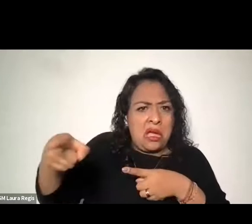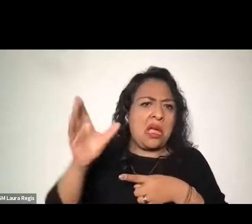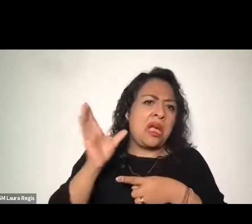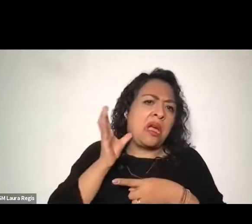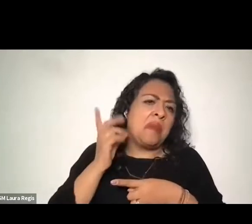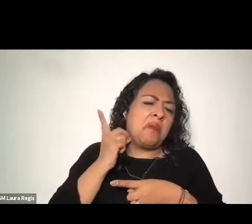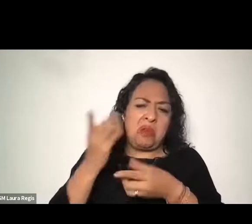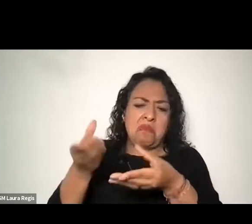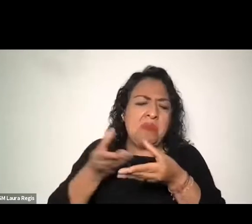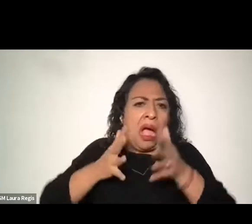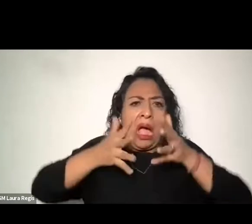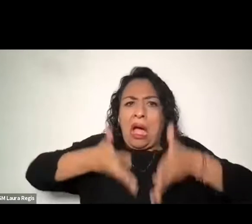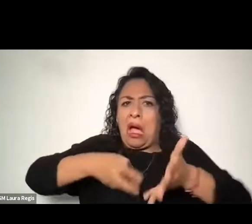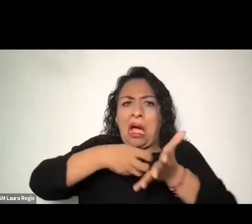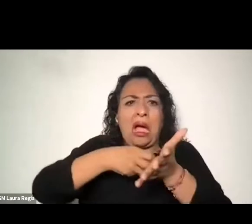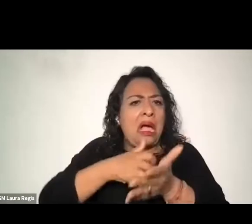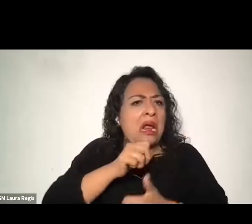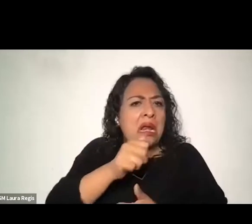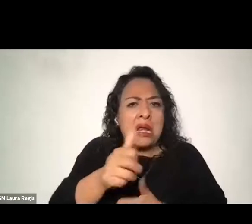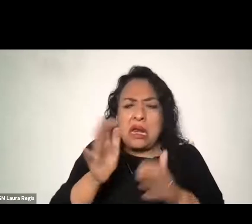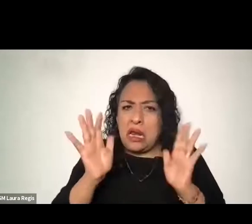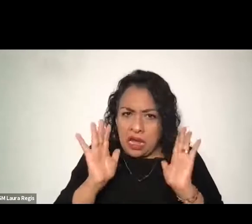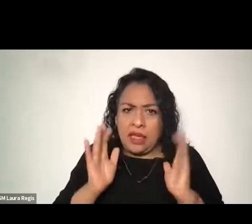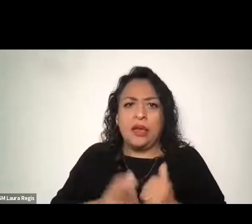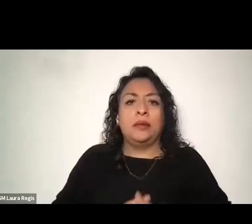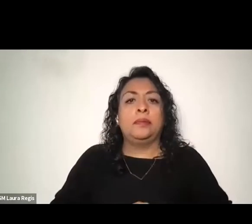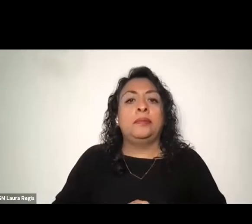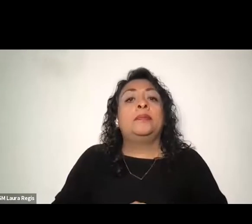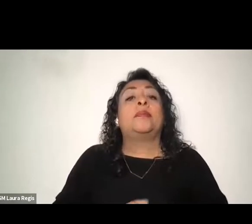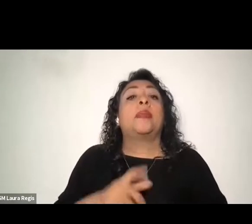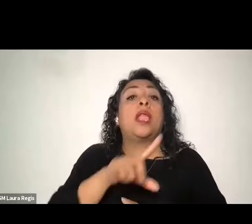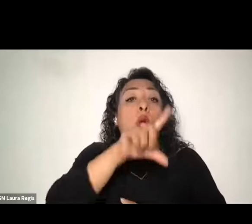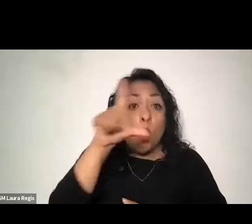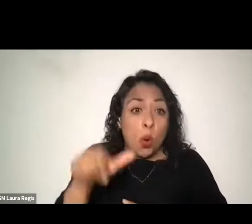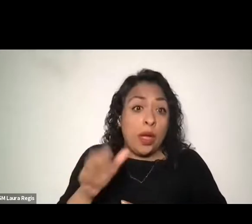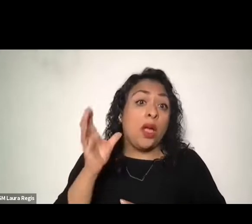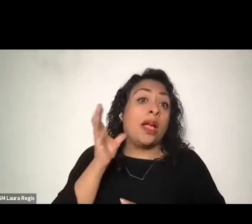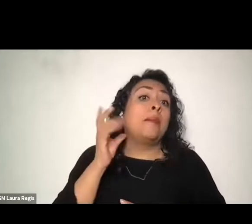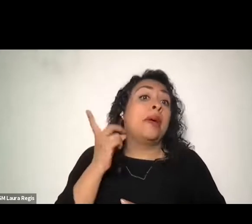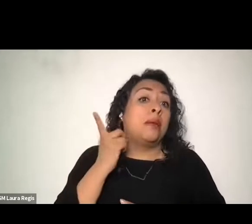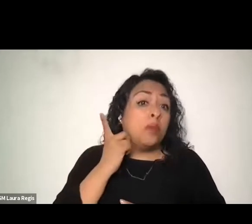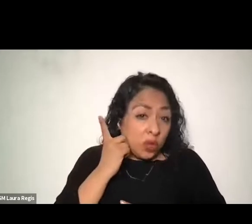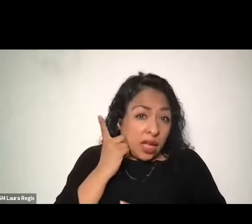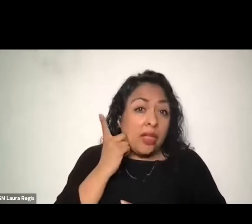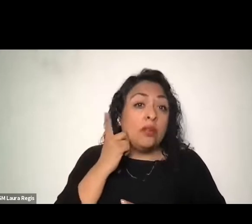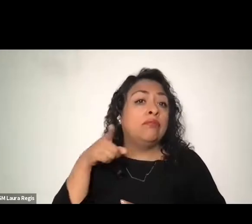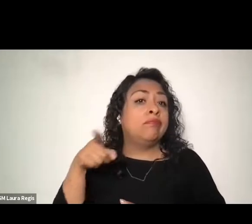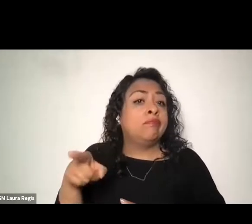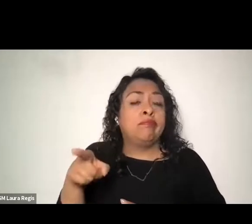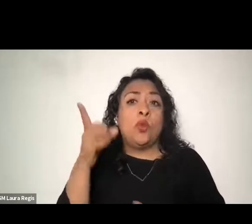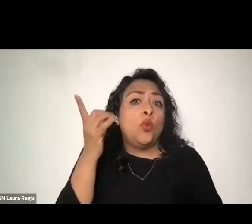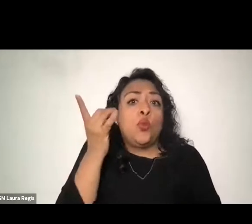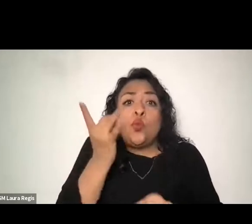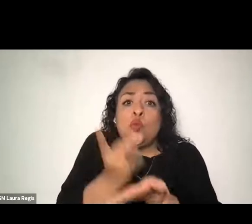Congreso, de la Cámara de Diputados, perdón, y luego la Cámara de Diputados exclusivamente tiene que